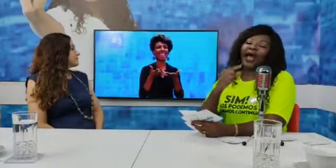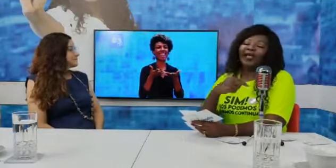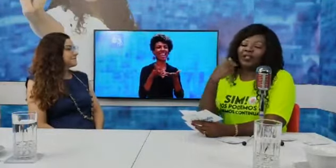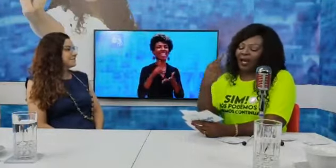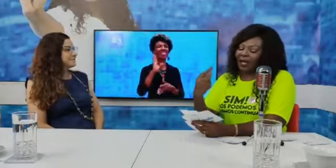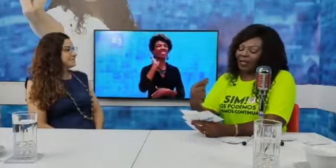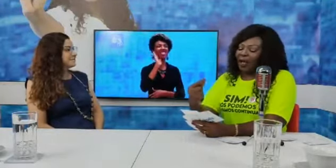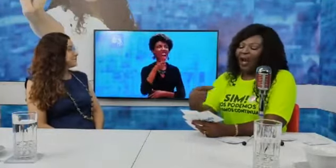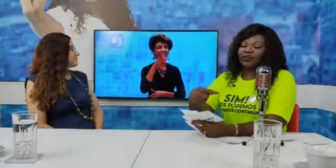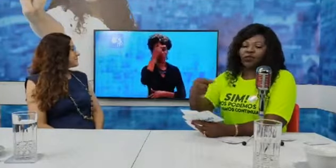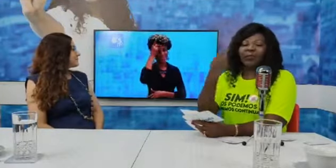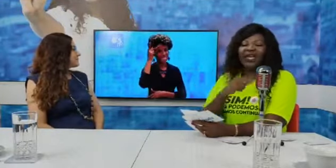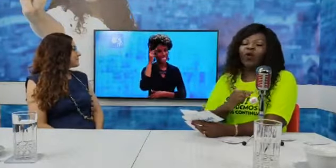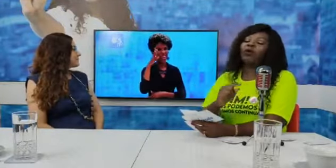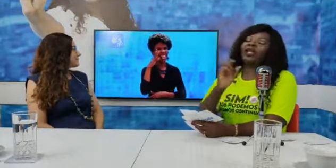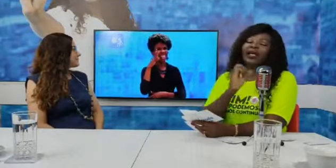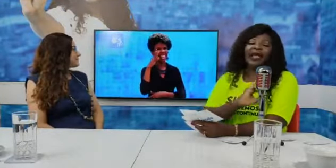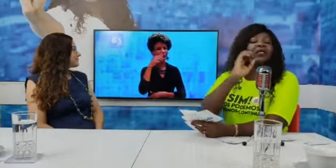já...